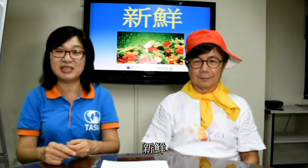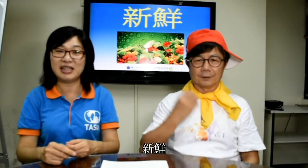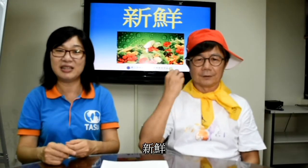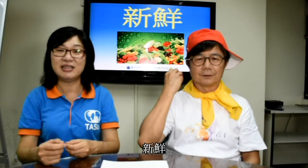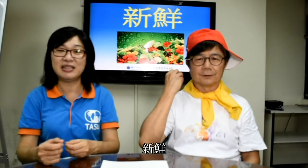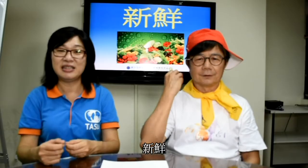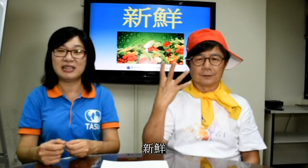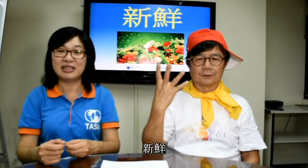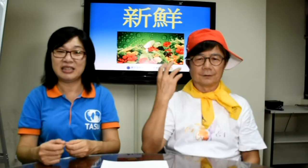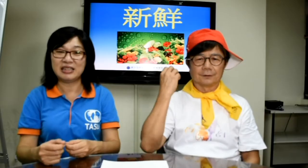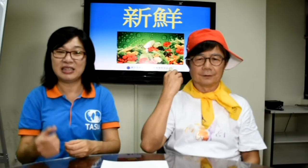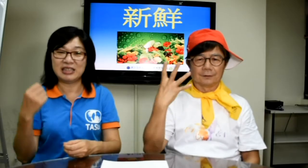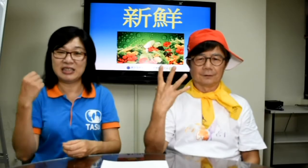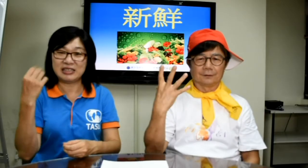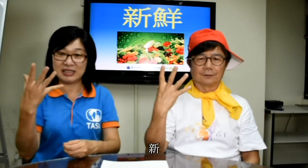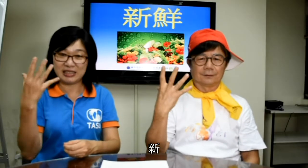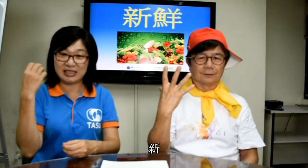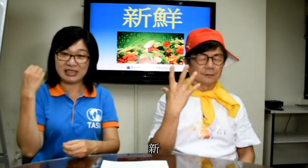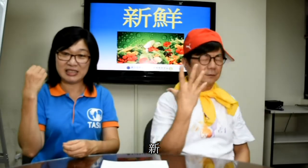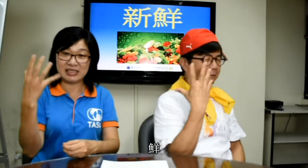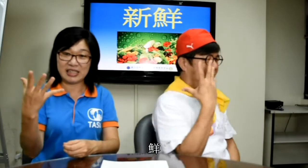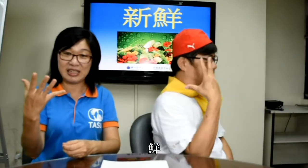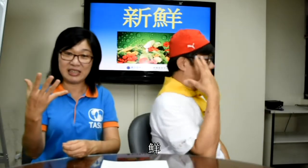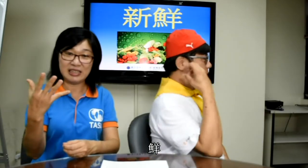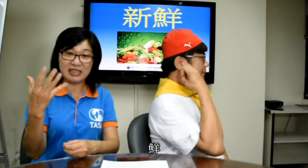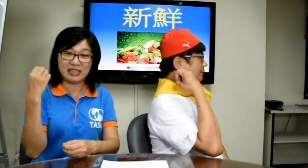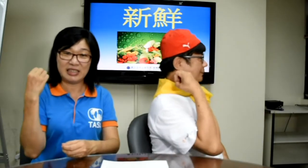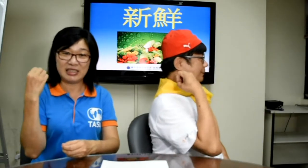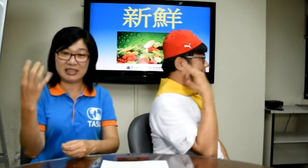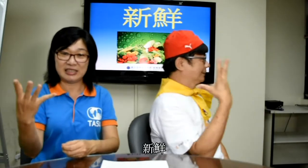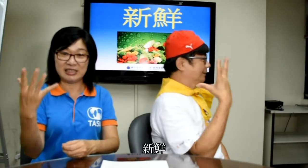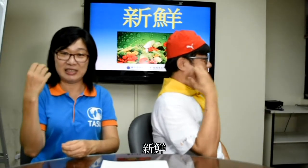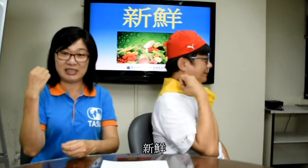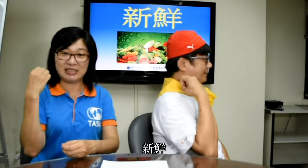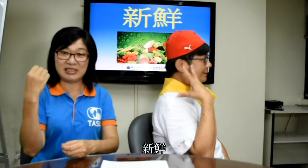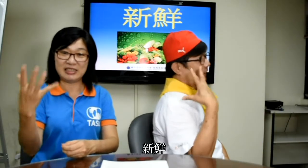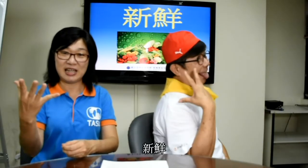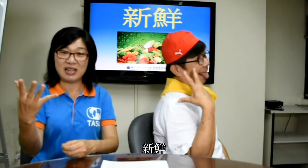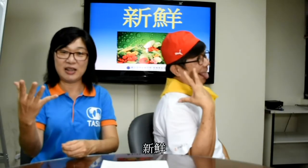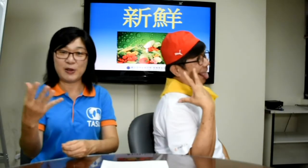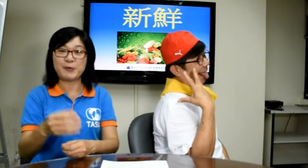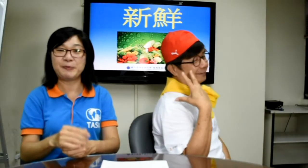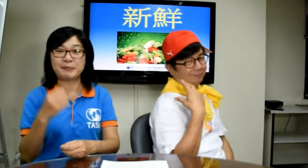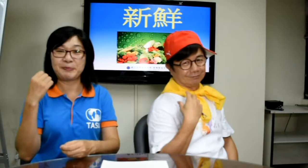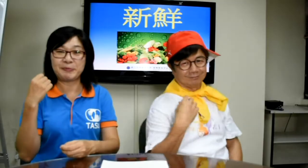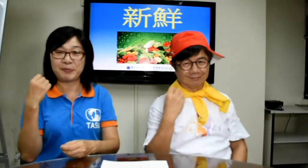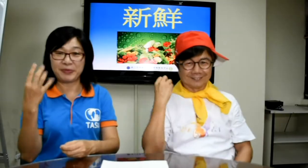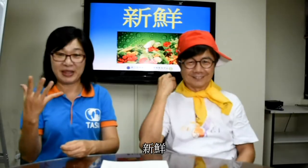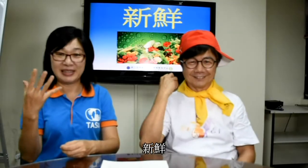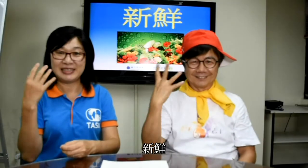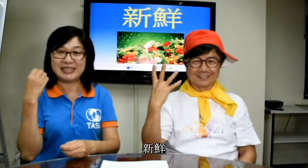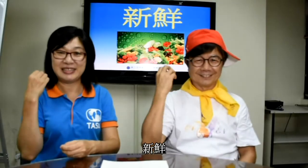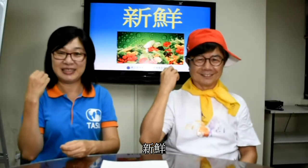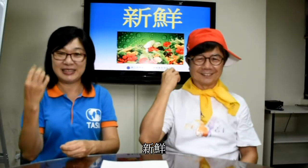鲜。新鲜，新鲜，新